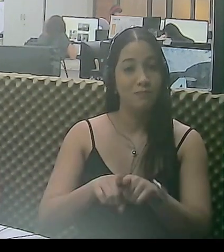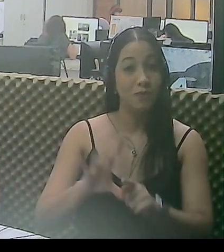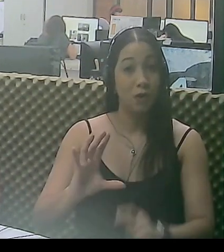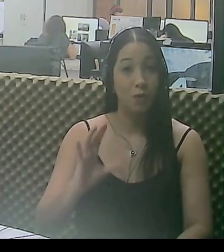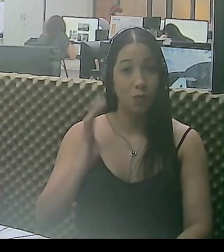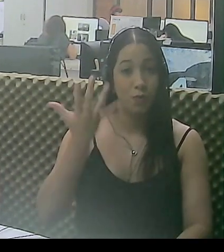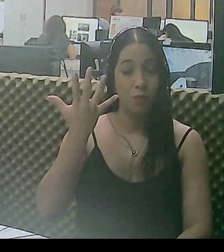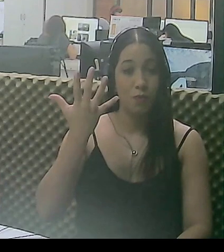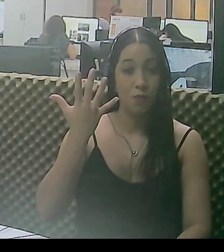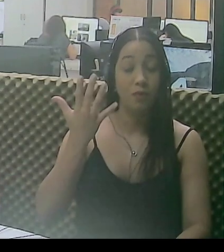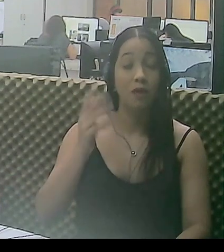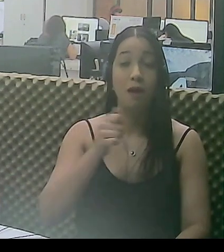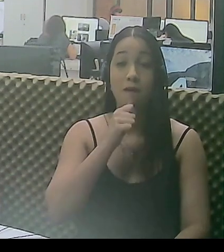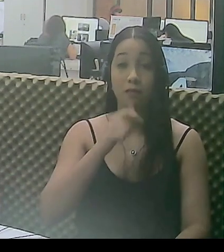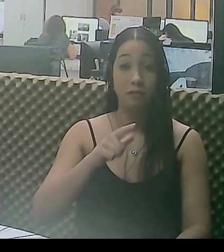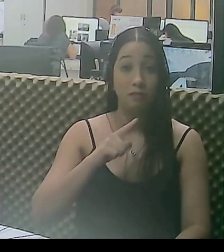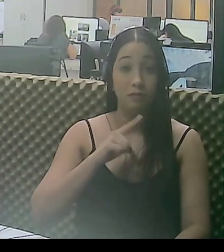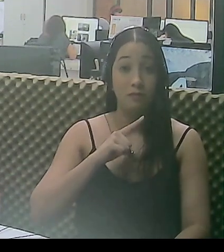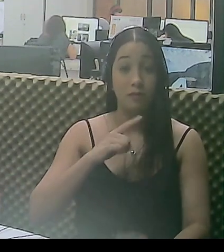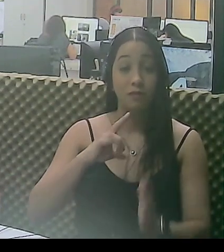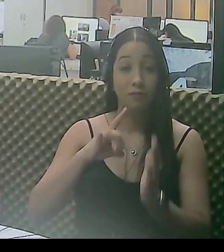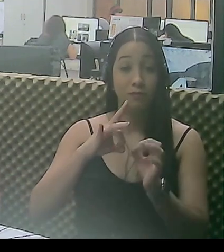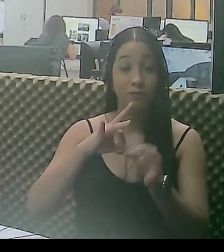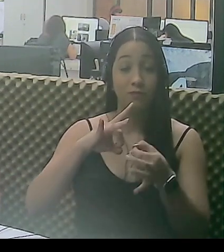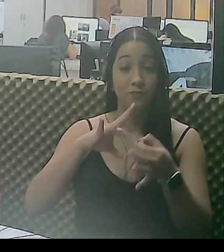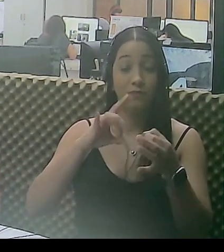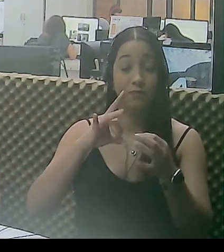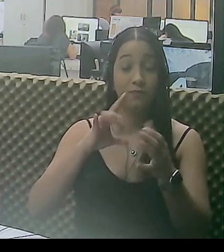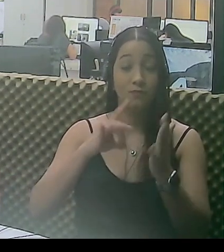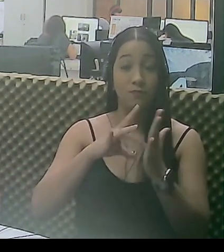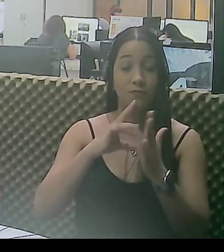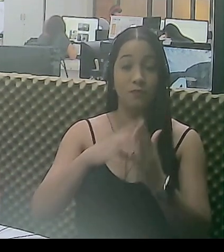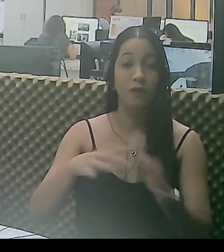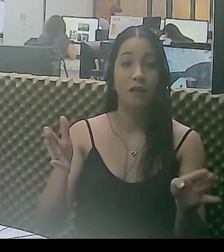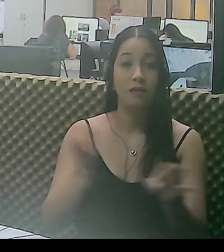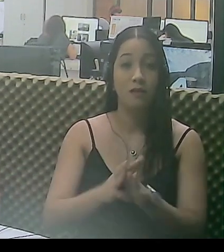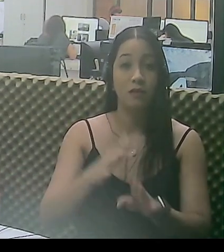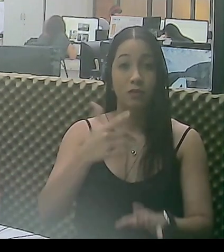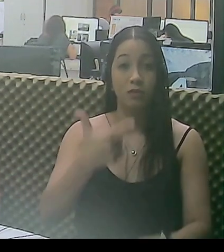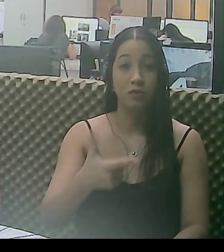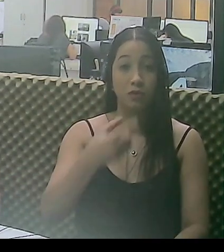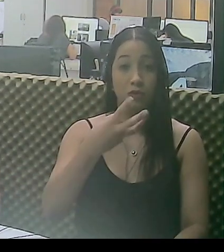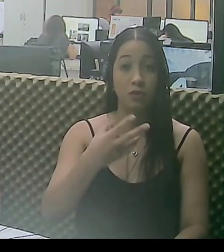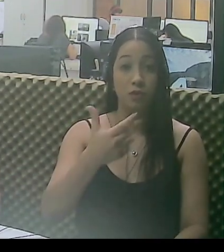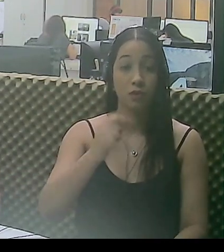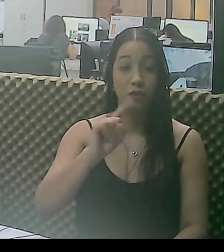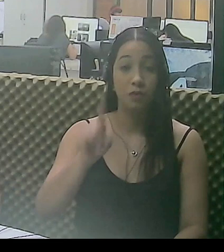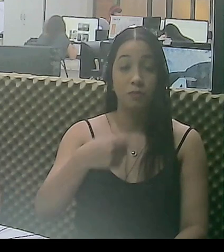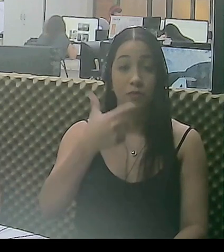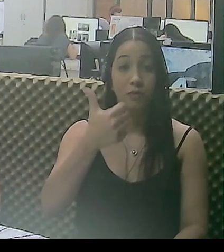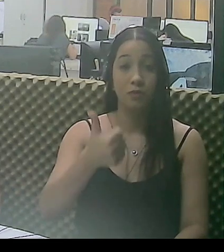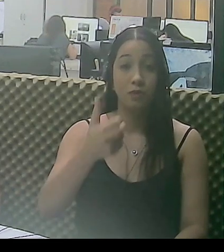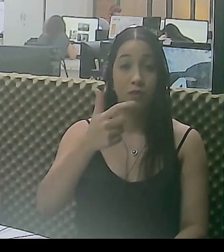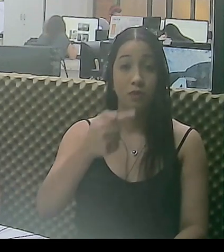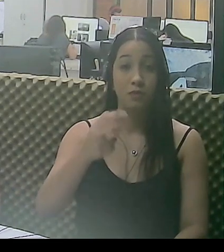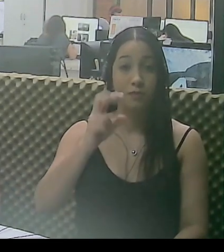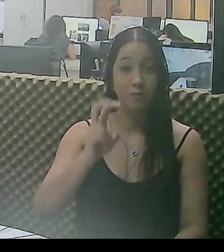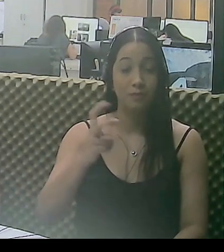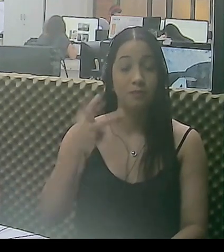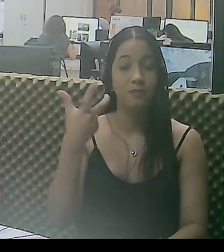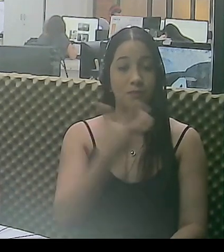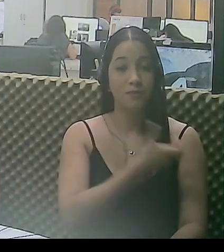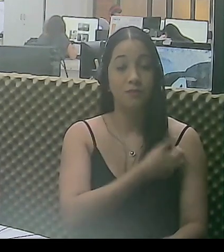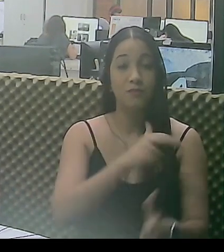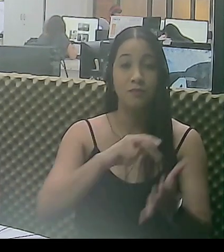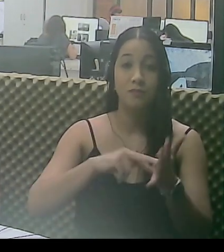ocorrerá enquanto durarem os estoques até o momento foram aplicadas 231.000 175 doses O que